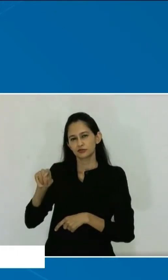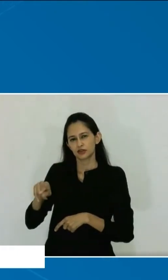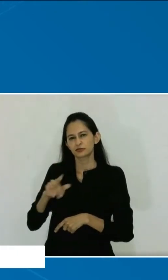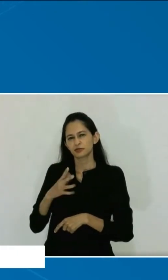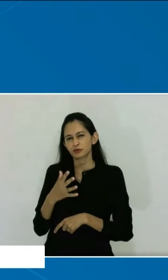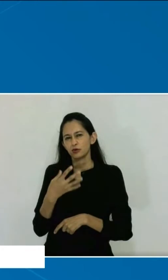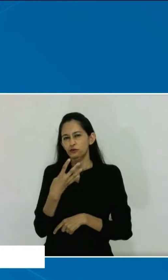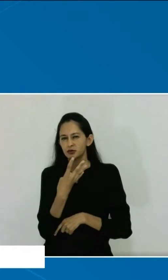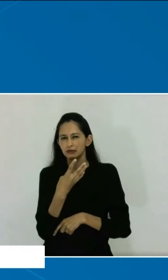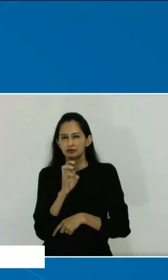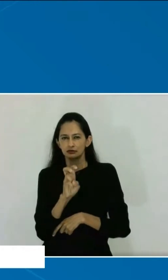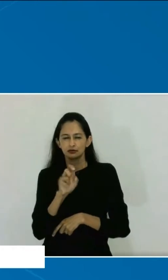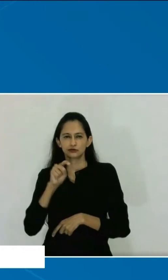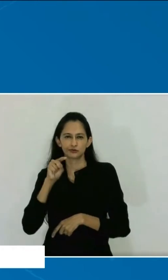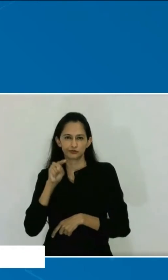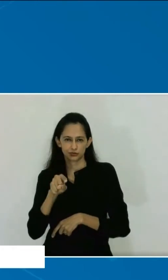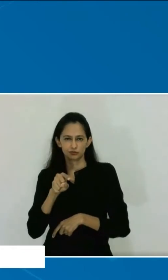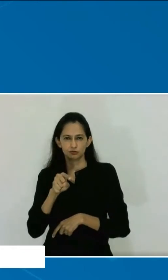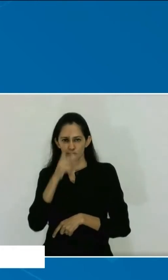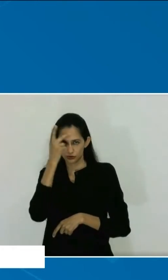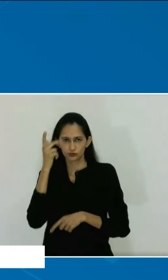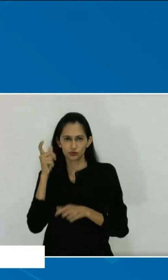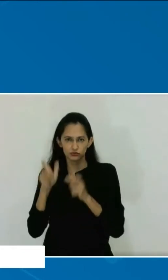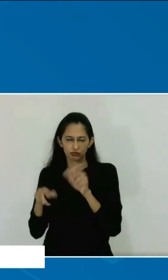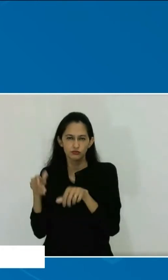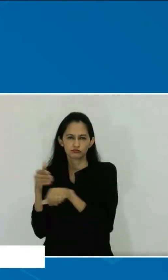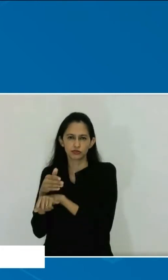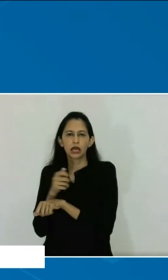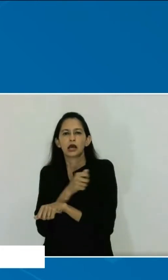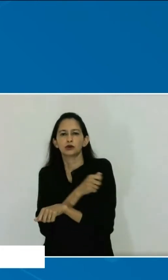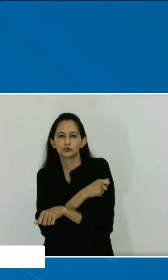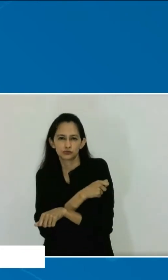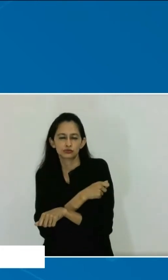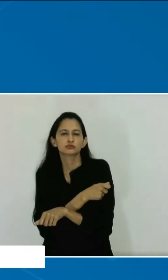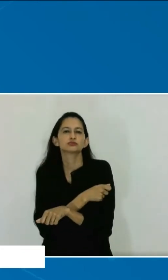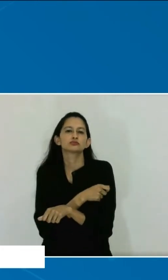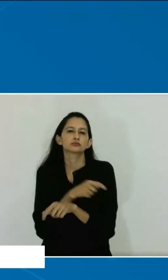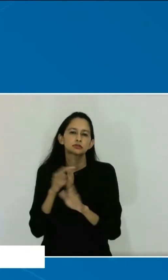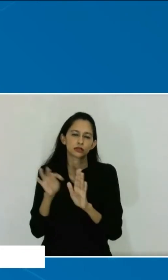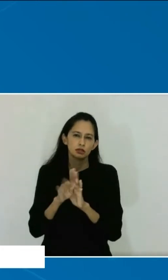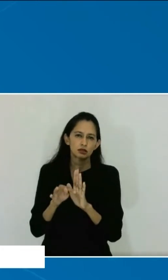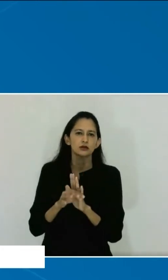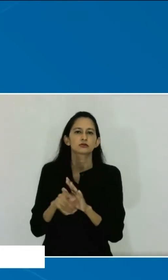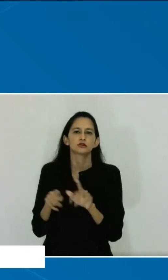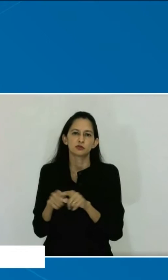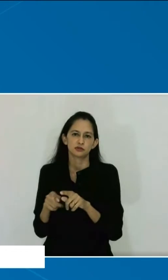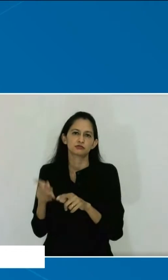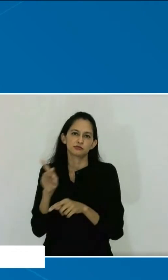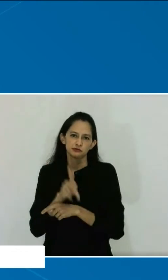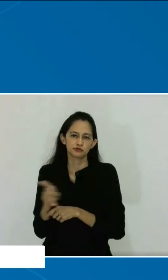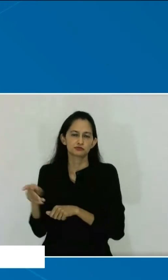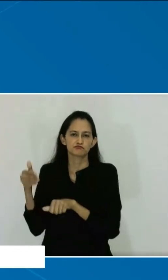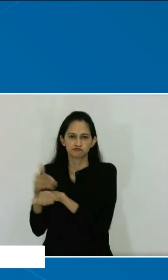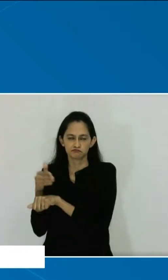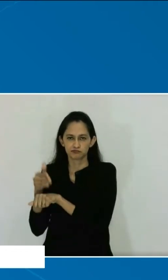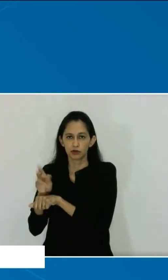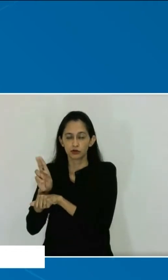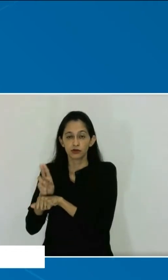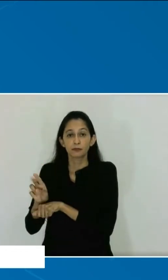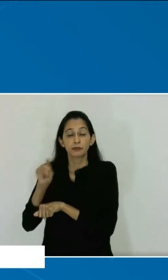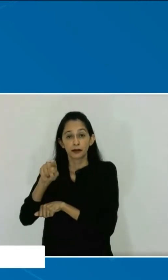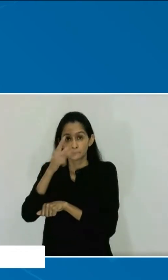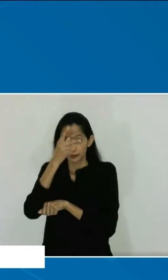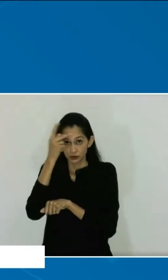45 mil pessoas, né, envolvendo os estudantes e os técnicos e os professores, né? Esse